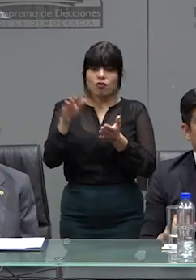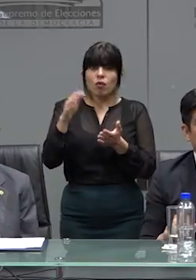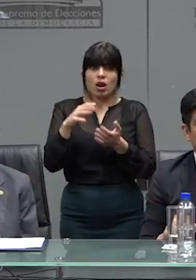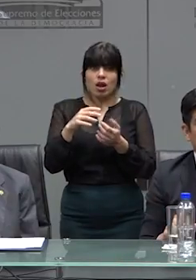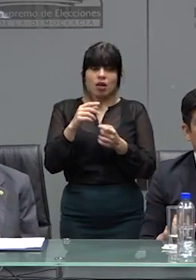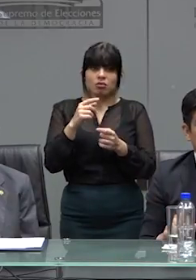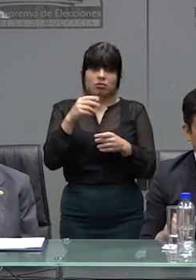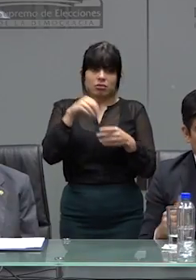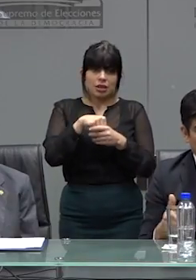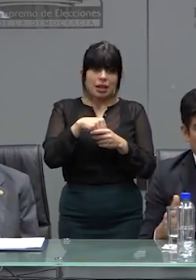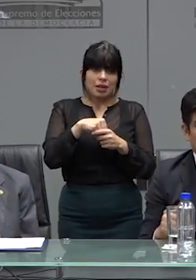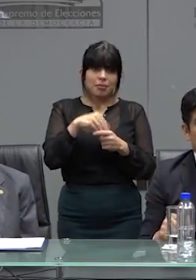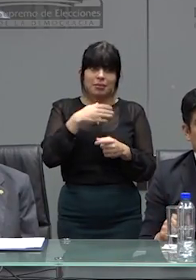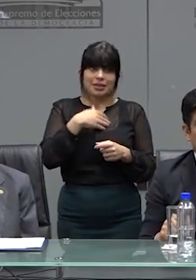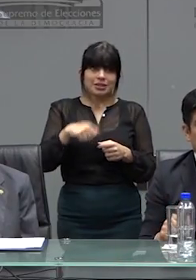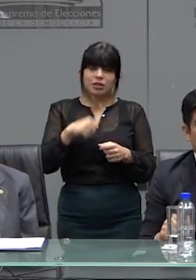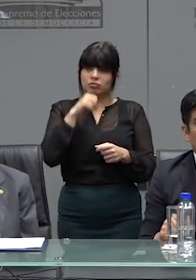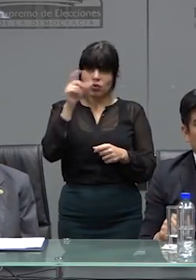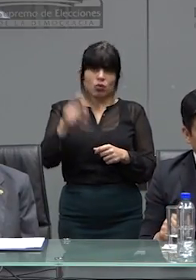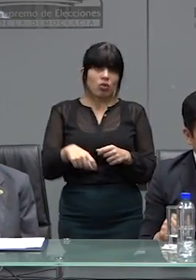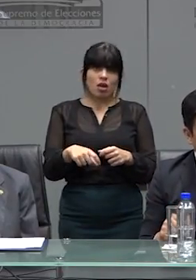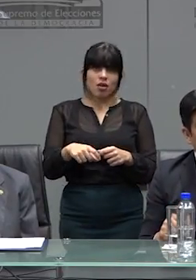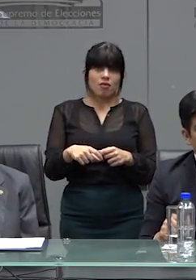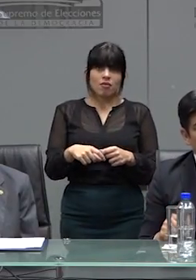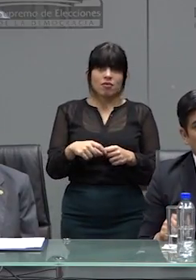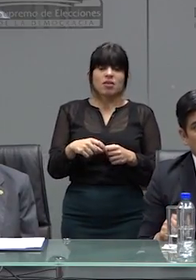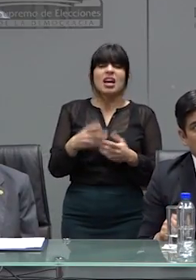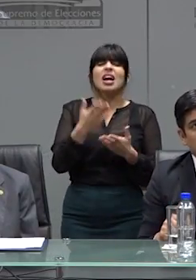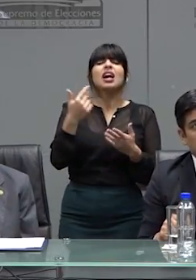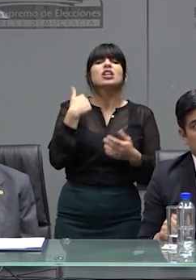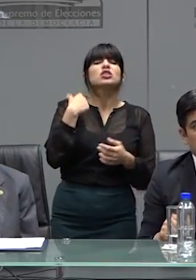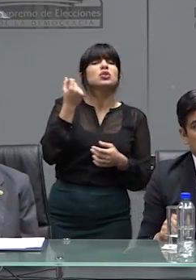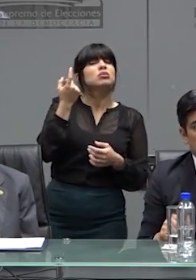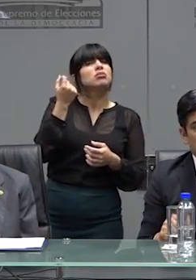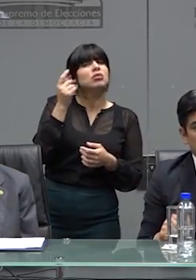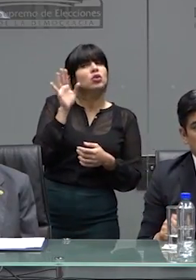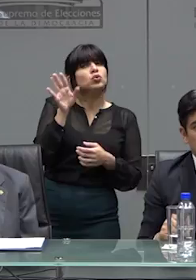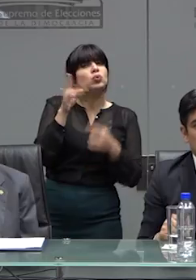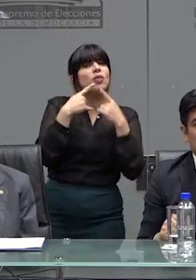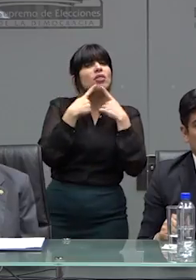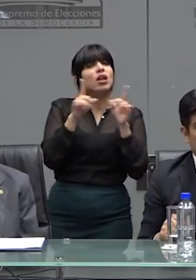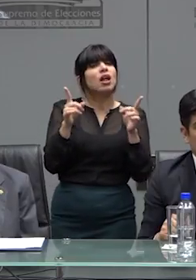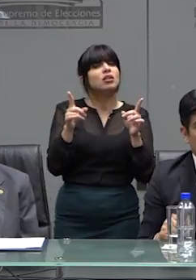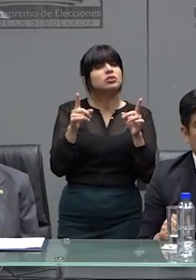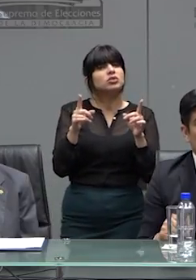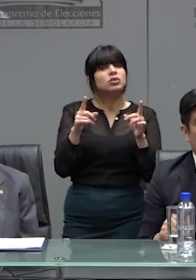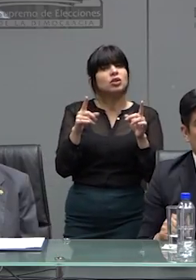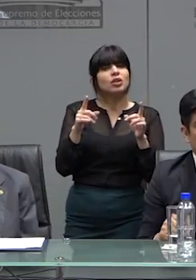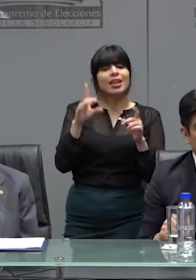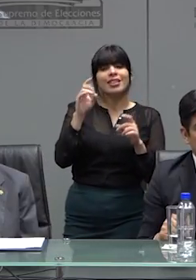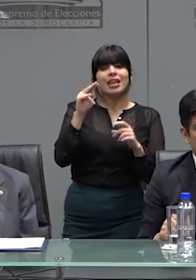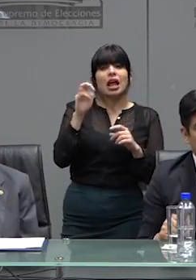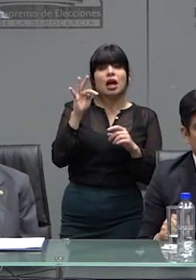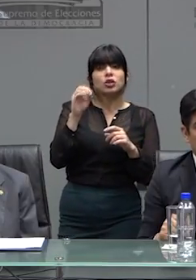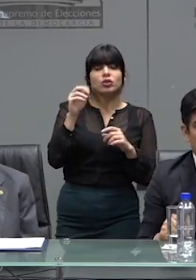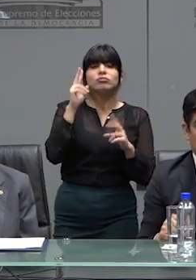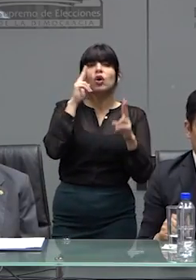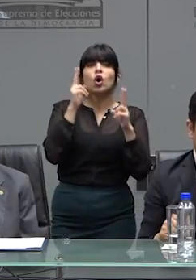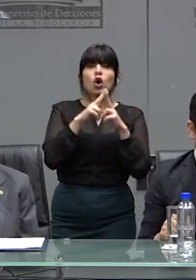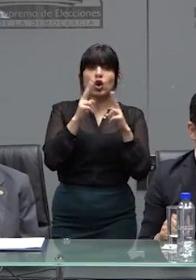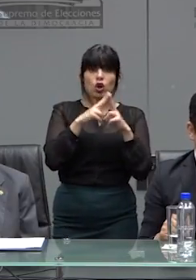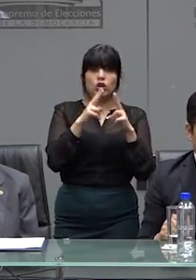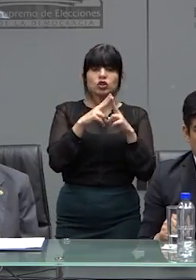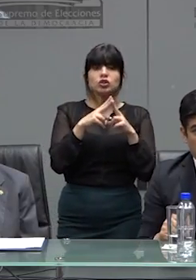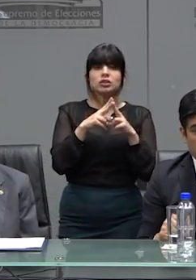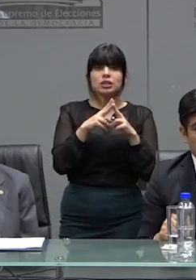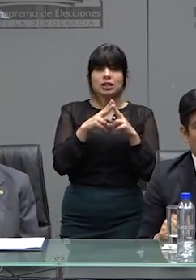orden, por decir así. Eso no se debe hacer. ¿Qué es lo que yo interpreto más bien de esas declaraciones? Don Renato conoce el